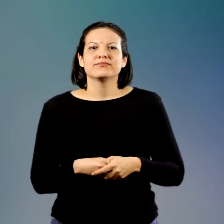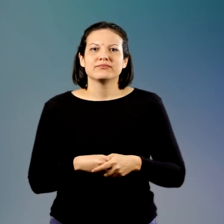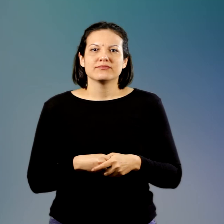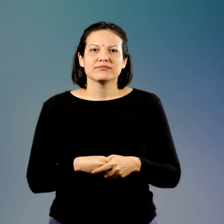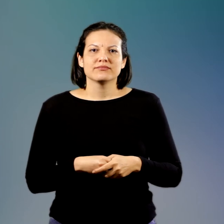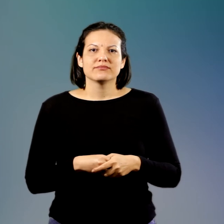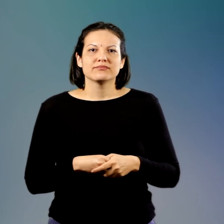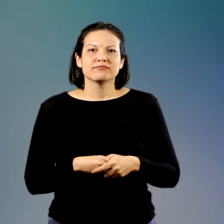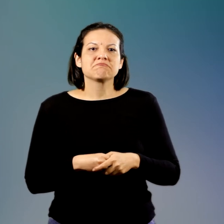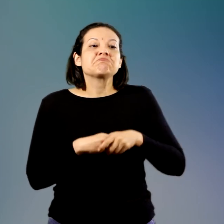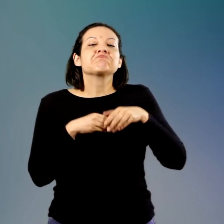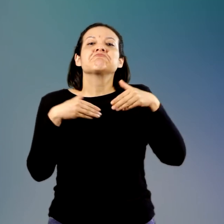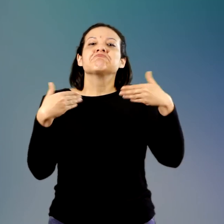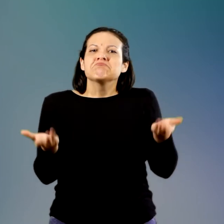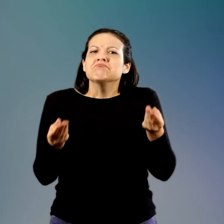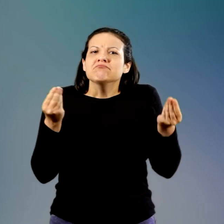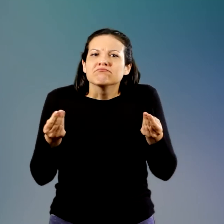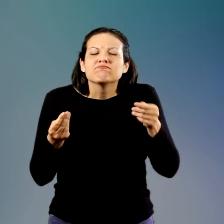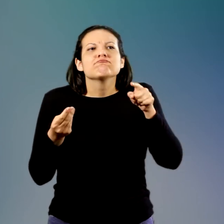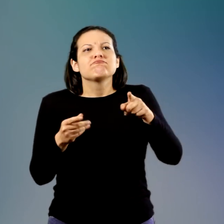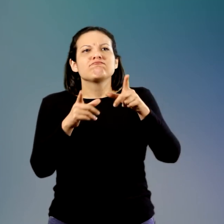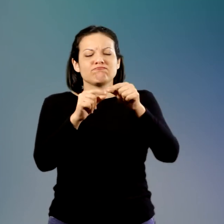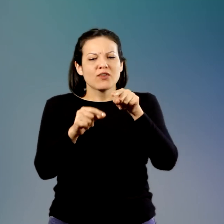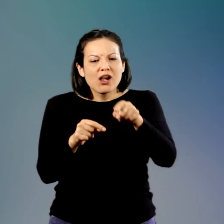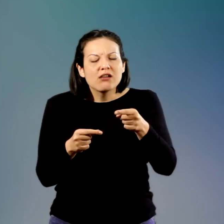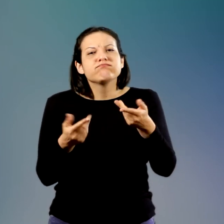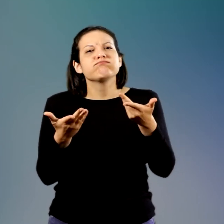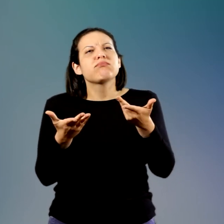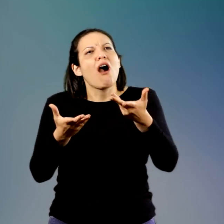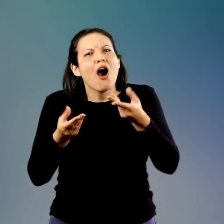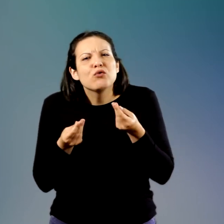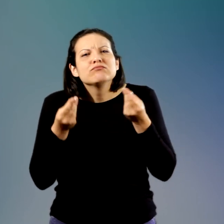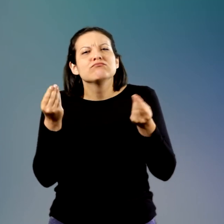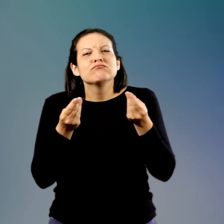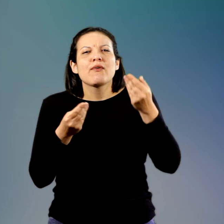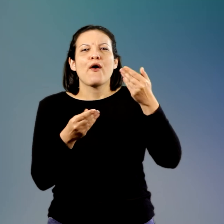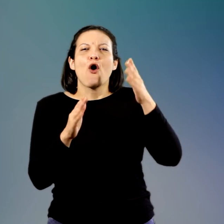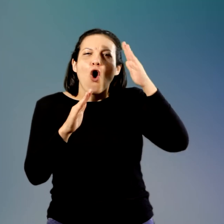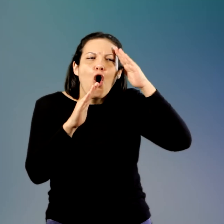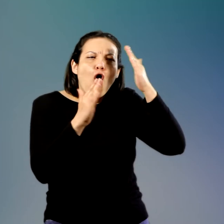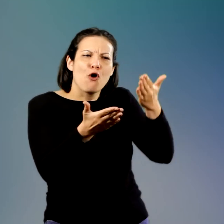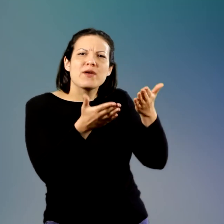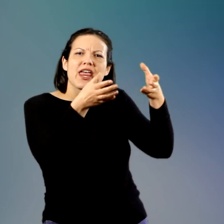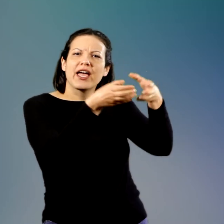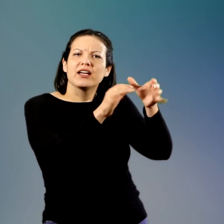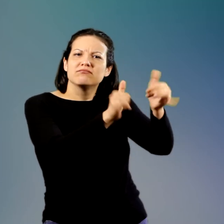puede constituirse en una ocasión propicia para acompañar el homenaje con un ejercicio